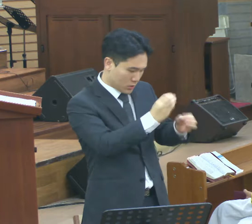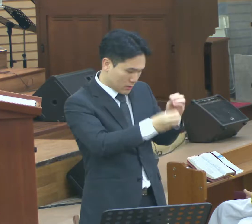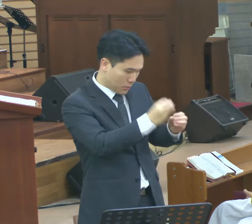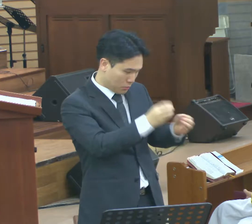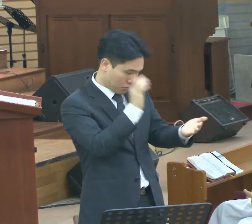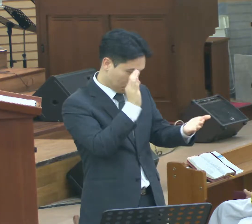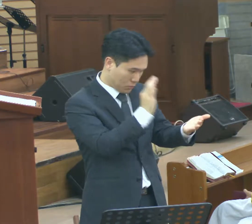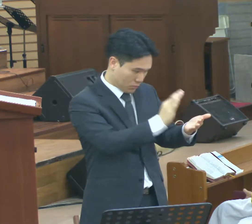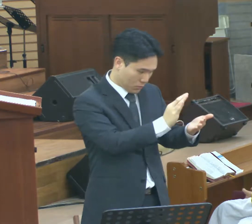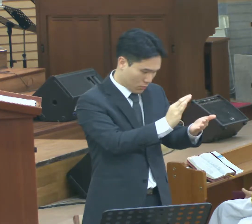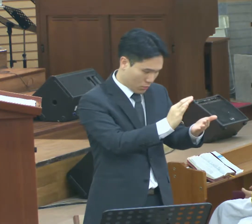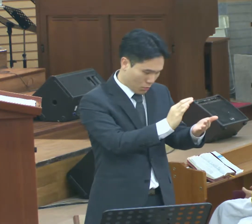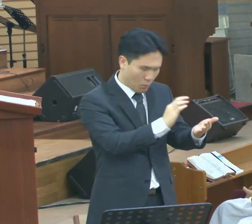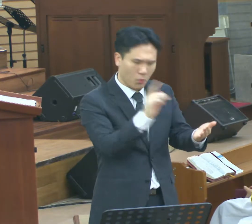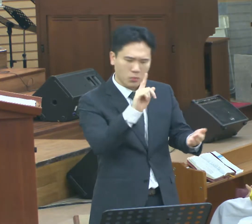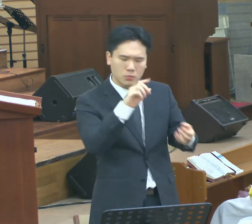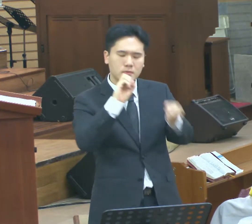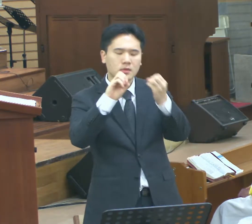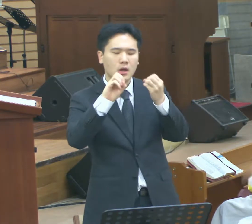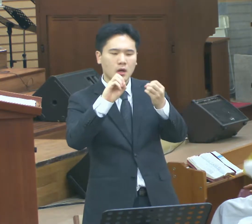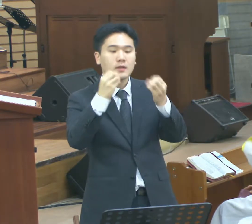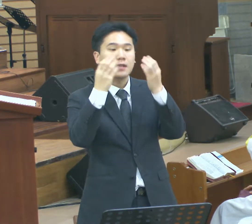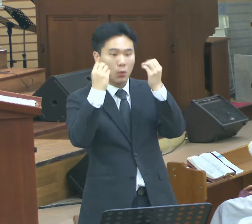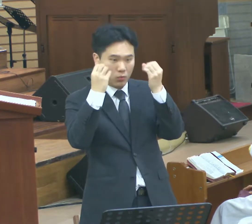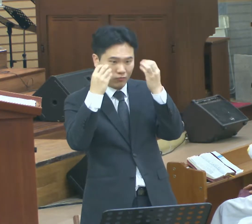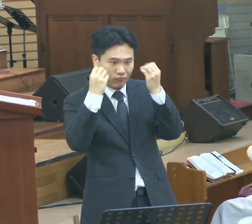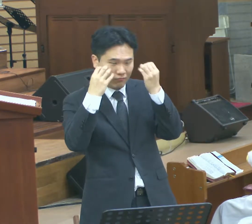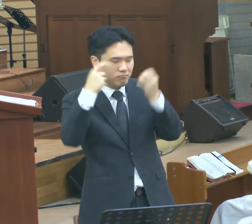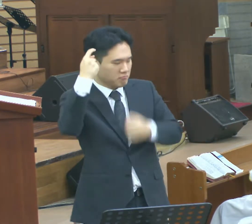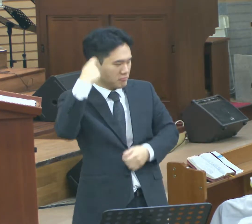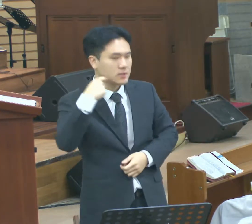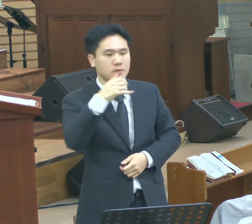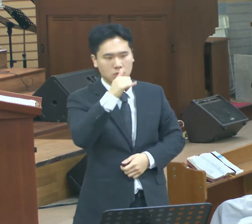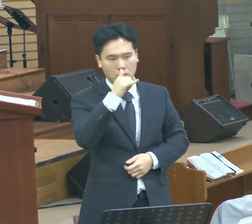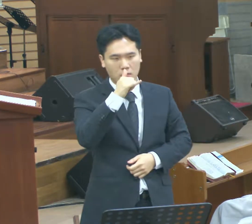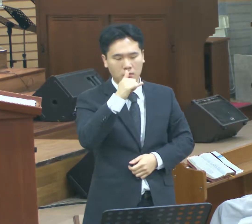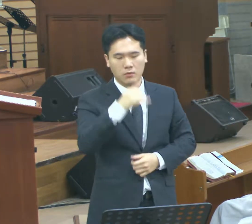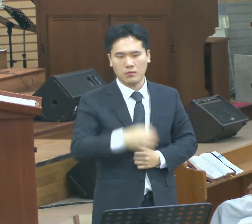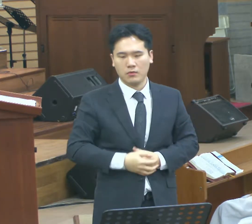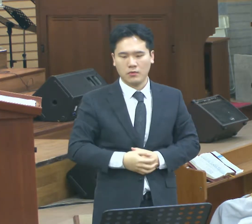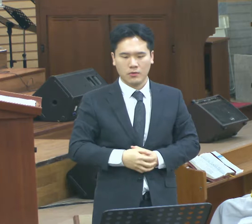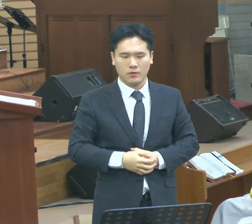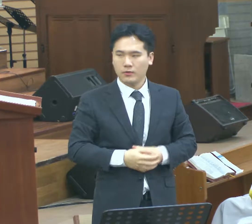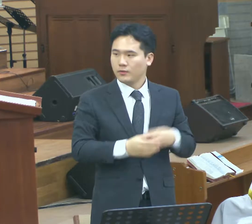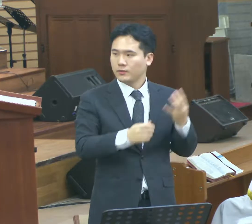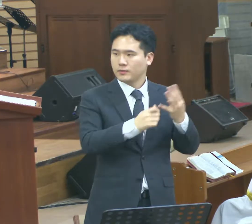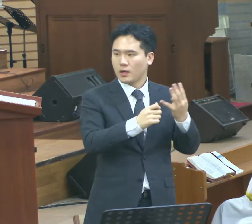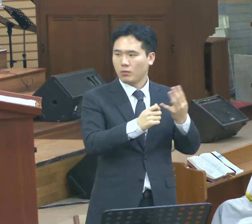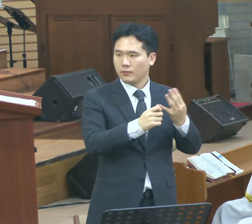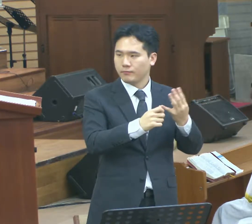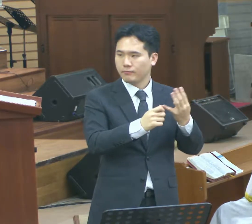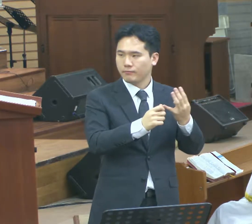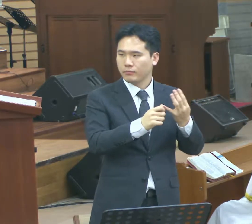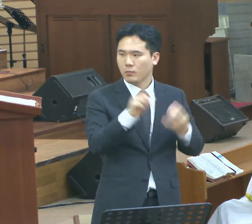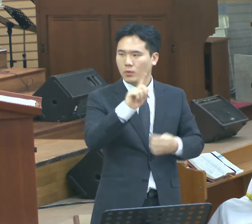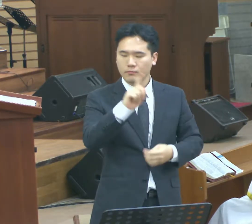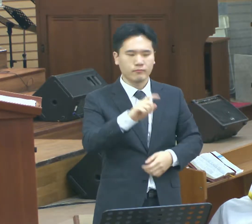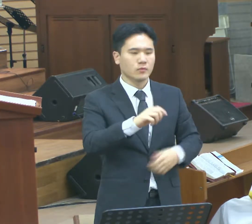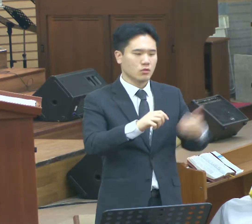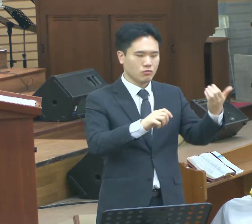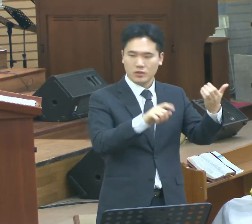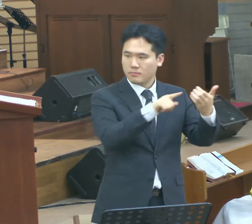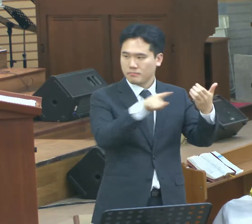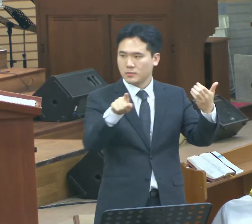관점에서 이 시를 볼 수가 있습니다. 이 4권이 90편부터 106편까지인데 그